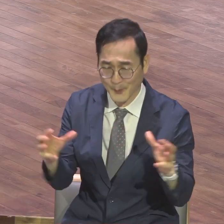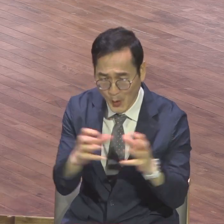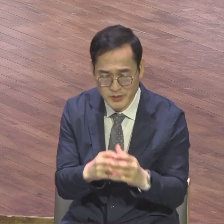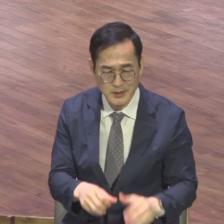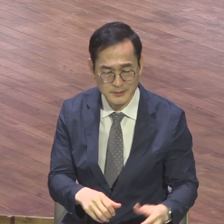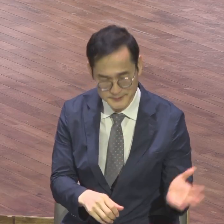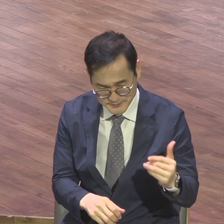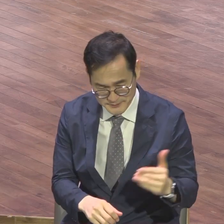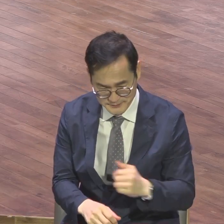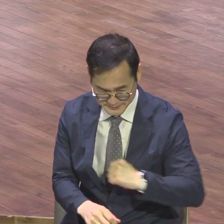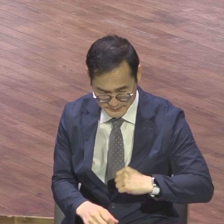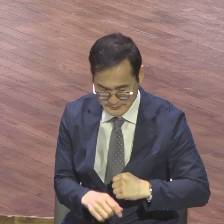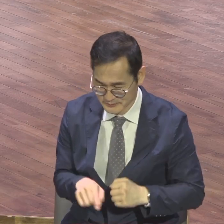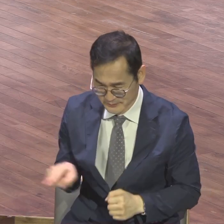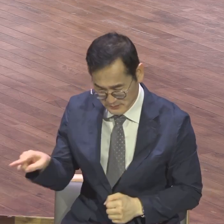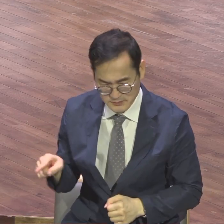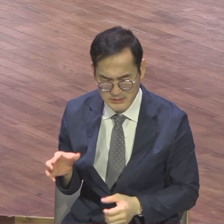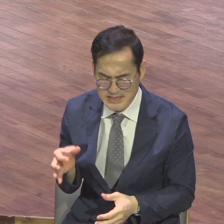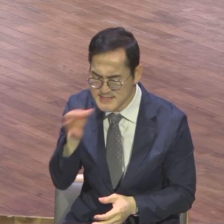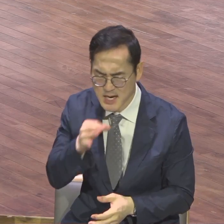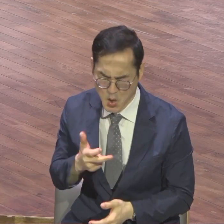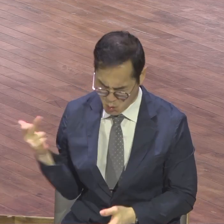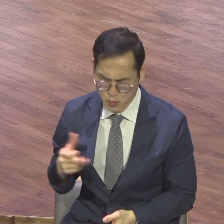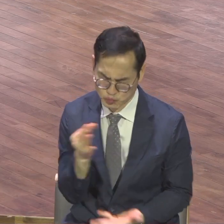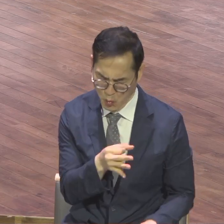그런 사람은 그 직분 맡으면 안 돼요.